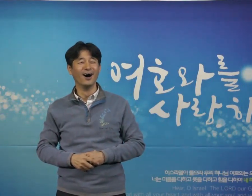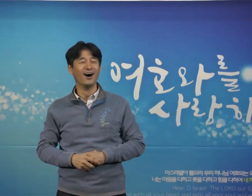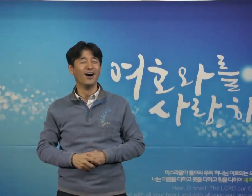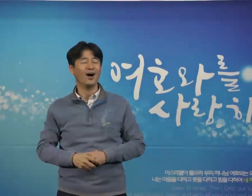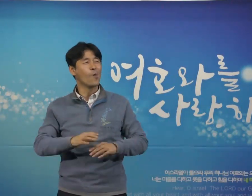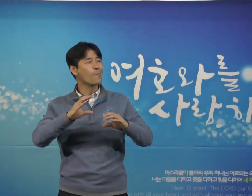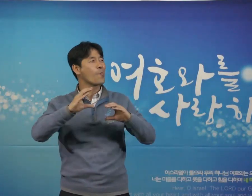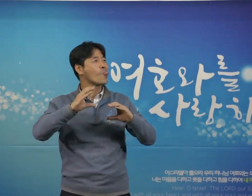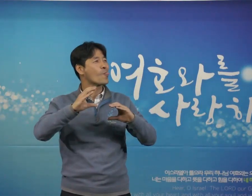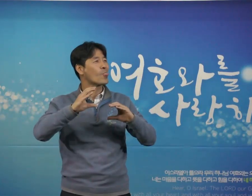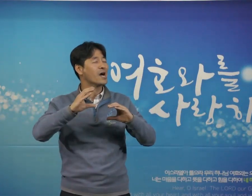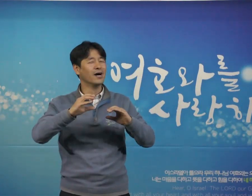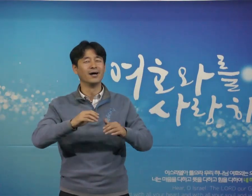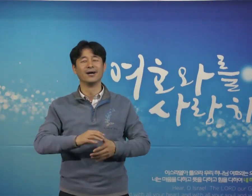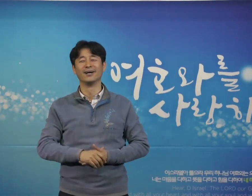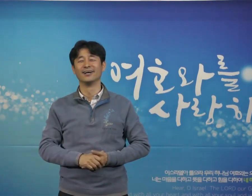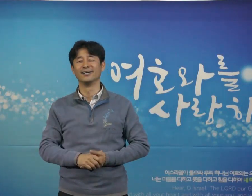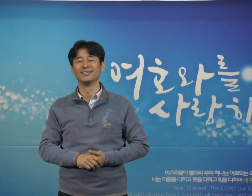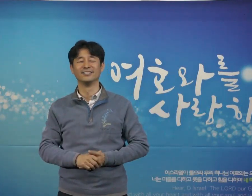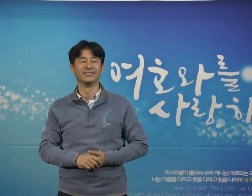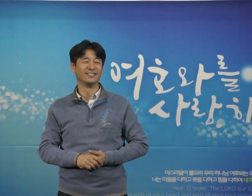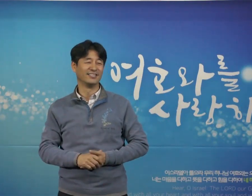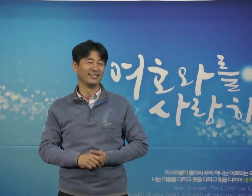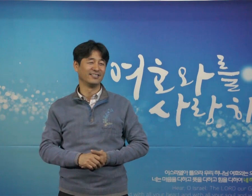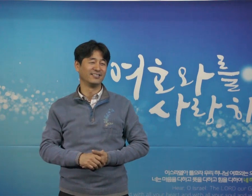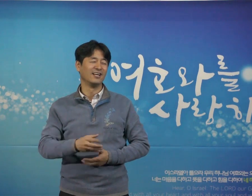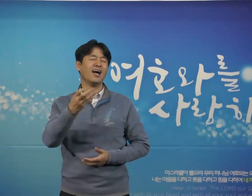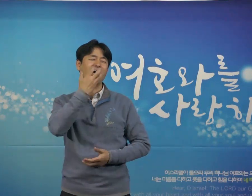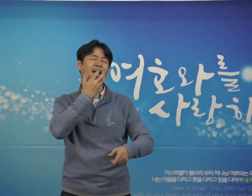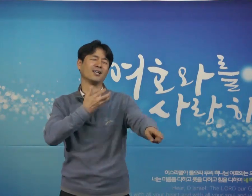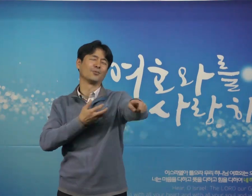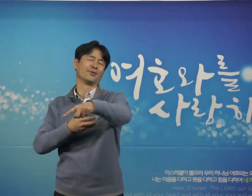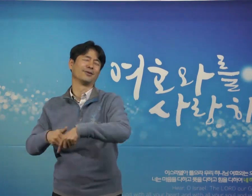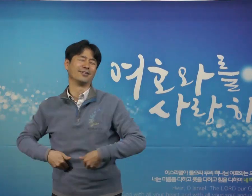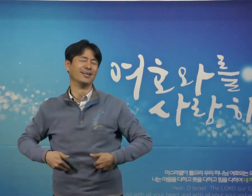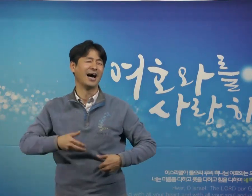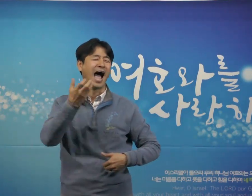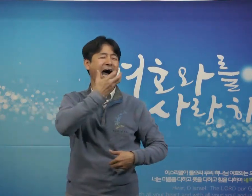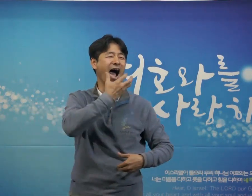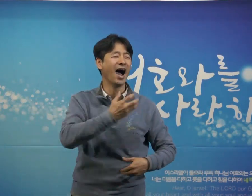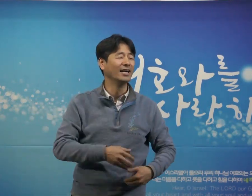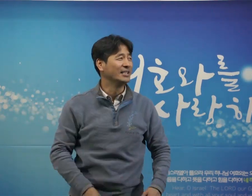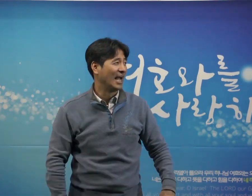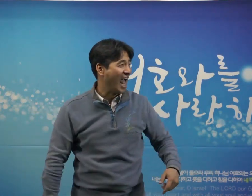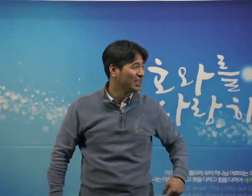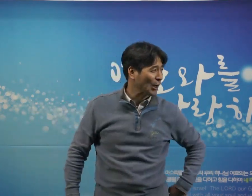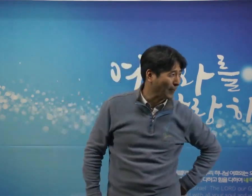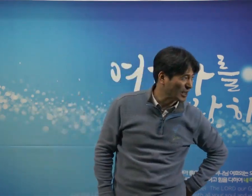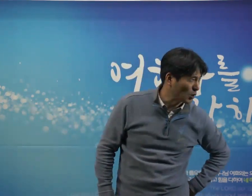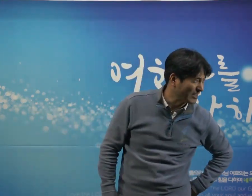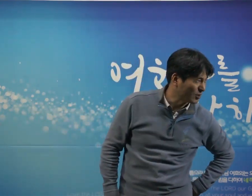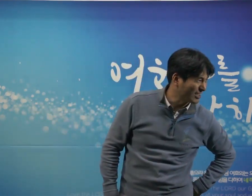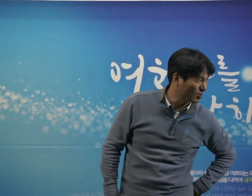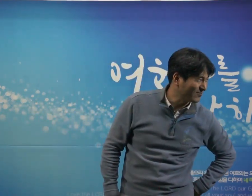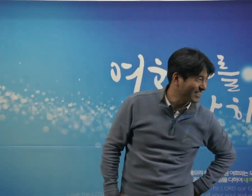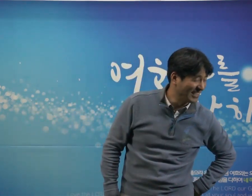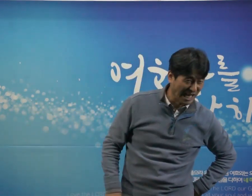노인들을 어떻게 소통하고 함께 해줄 사람이 없어요. 청인들이 그